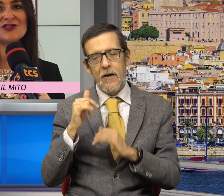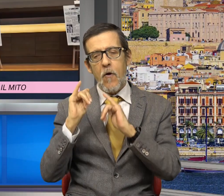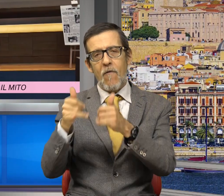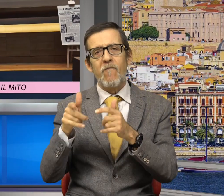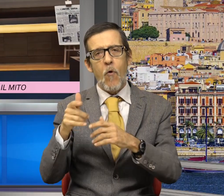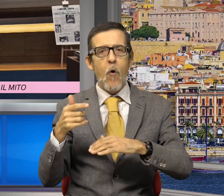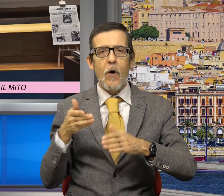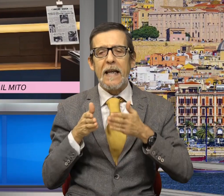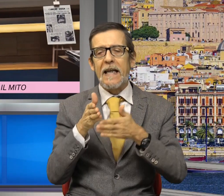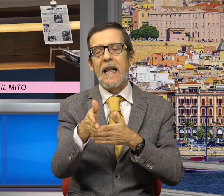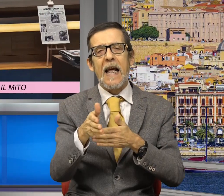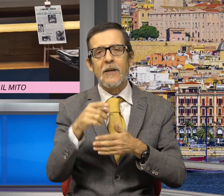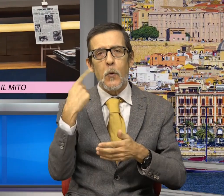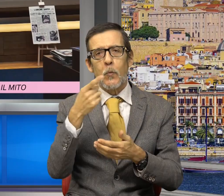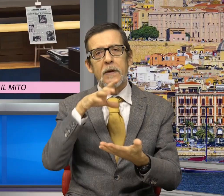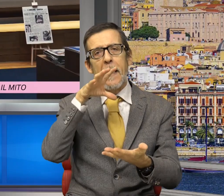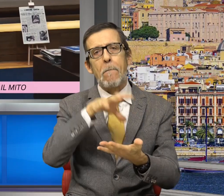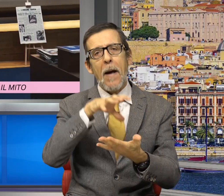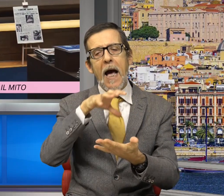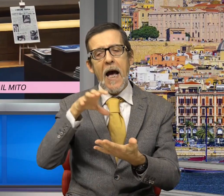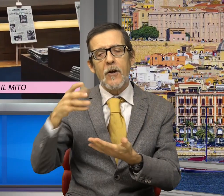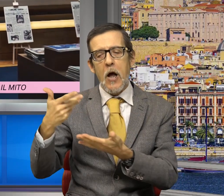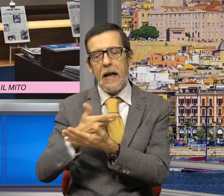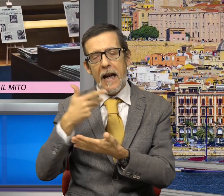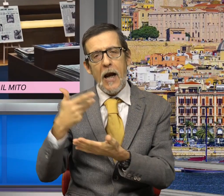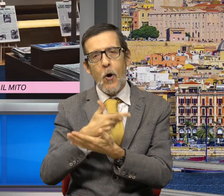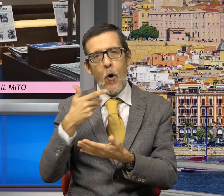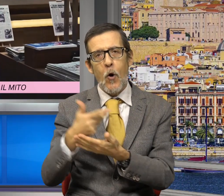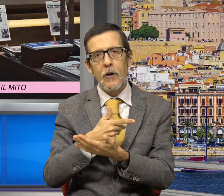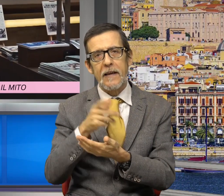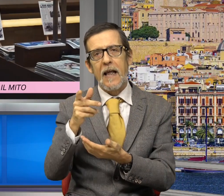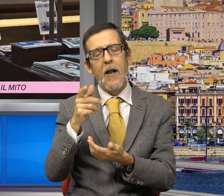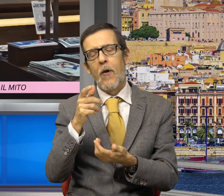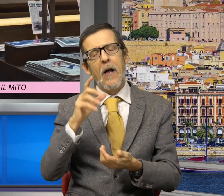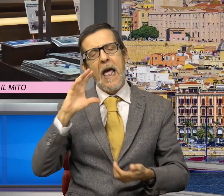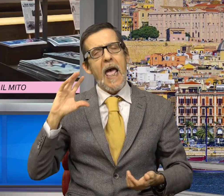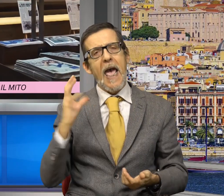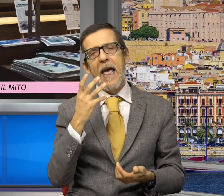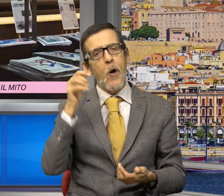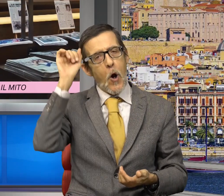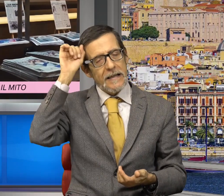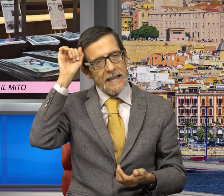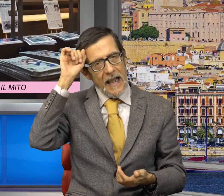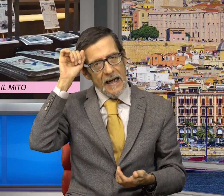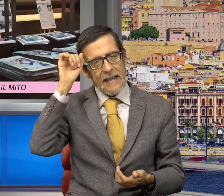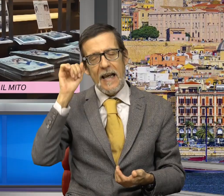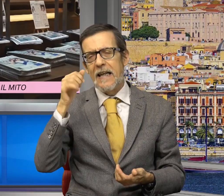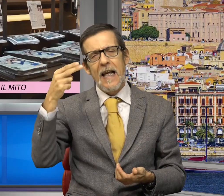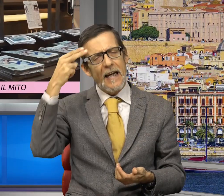ci sono tutte le pagine che raccontano le gesta di questo eroe della Sardegna, quindi un ricordo indelebile raccontato dalle pagine dell'Unione,